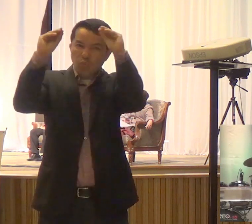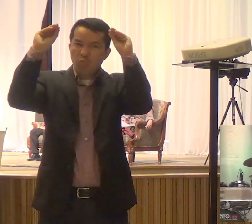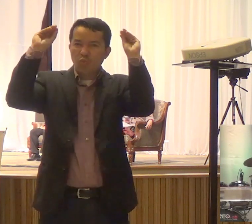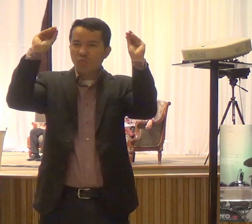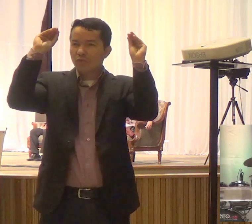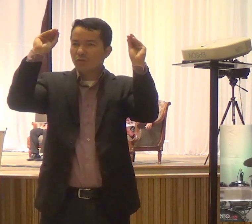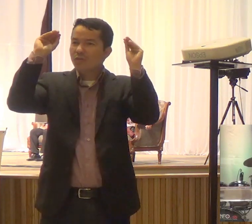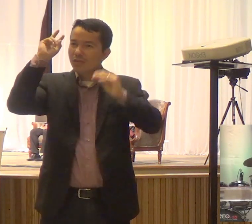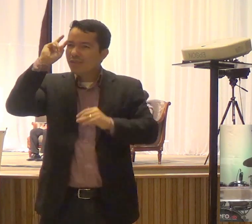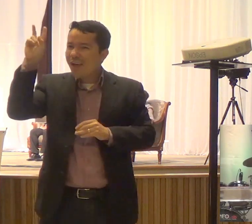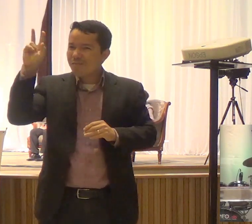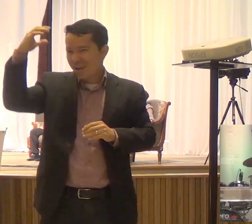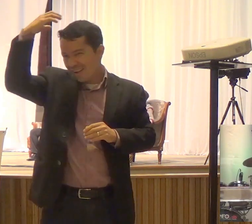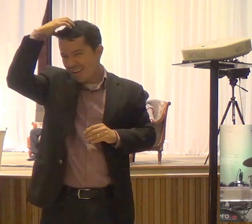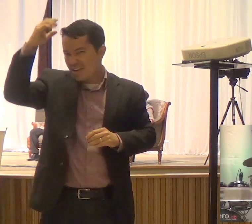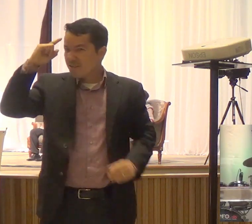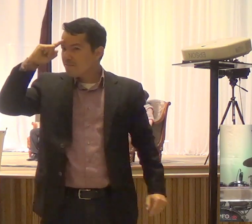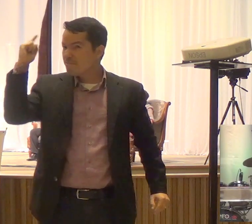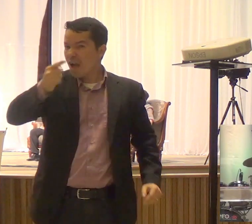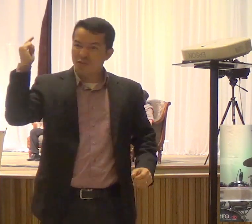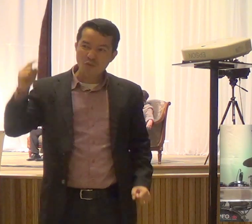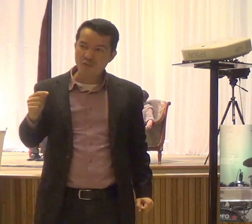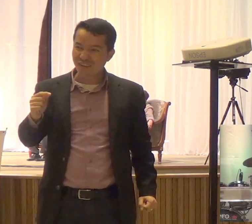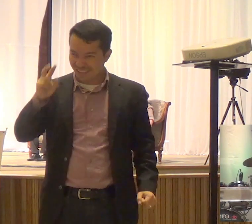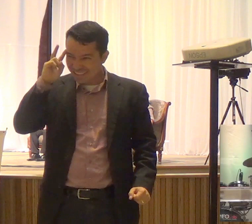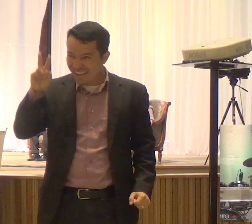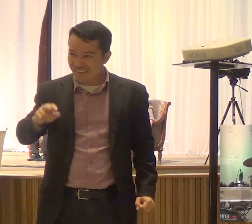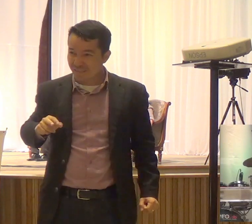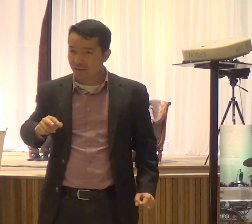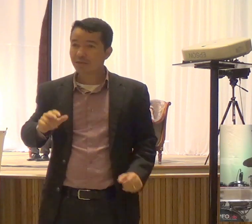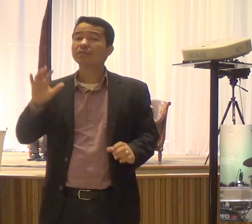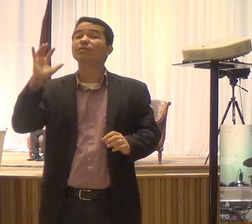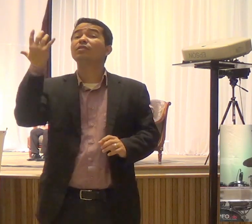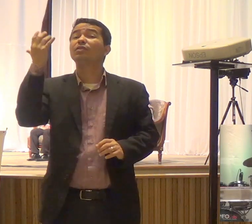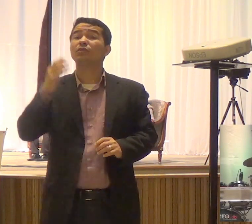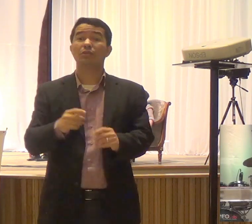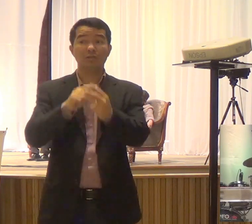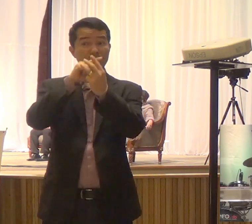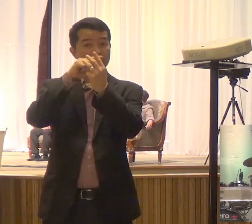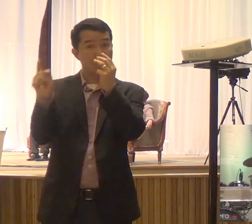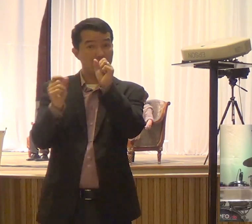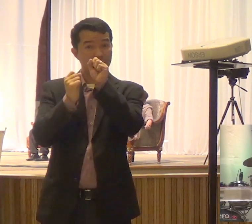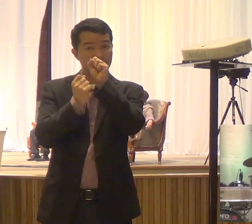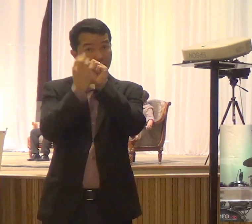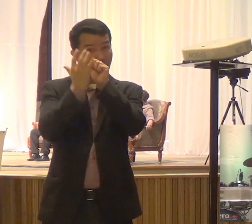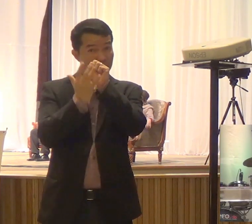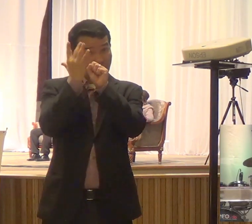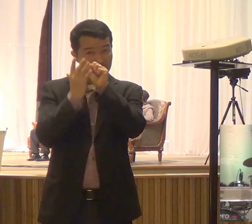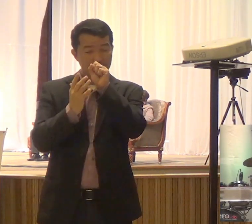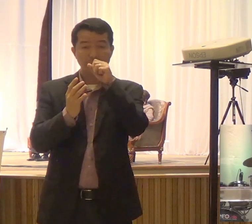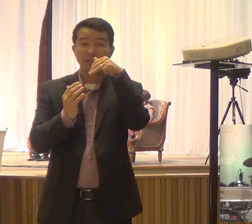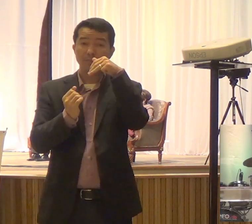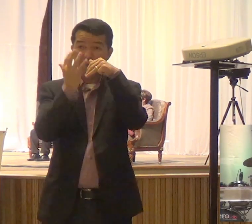Põe fogo mesmo, que agora nós vamos ver qual é. E desafiando ali os servos do Senhor, Sadraque,